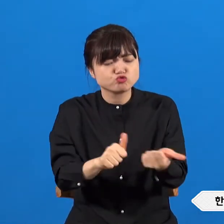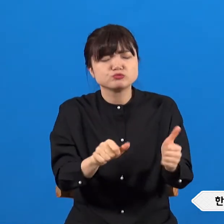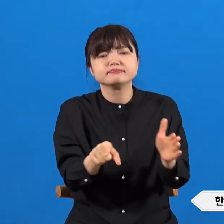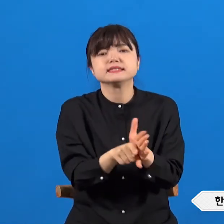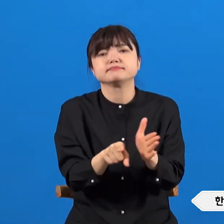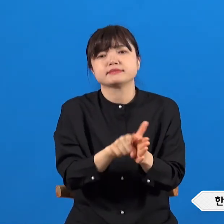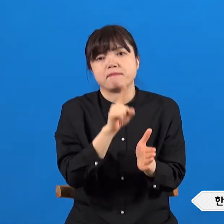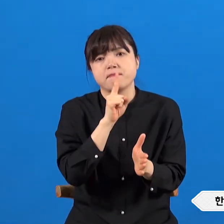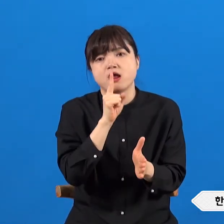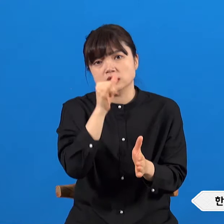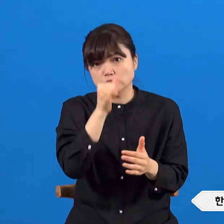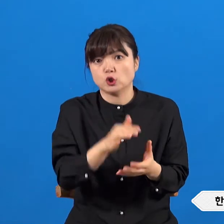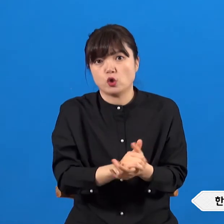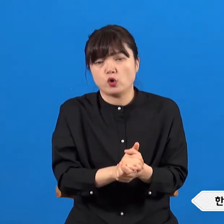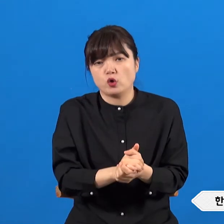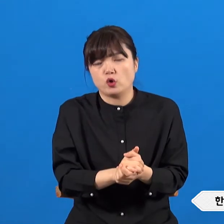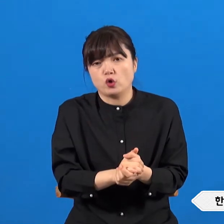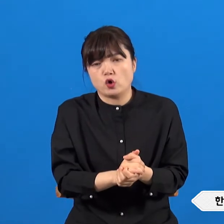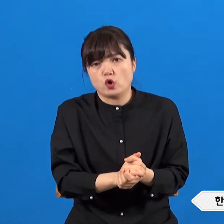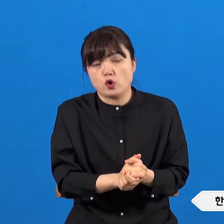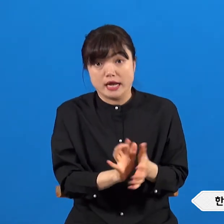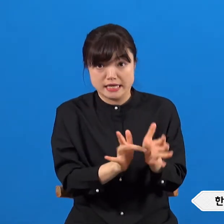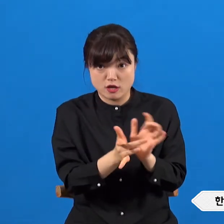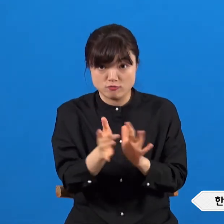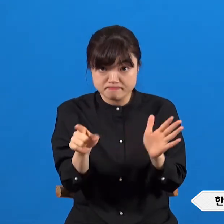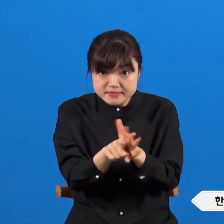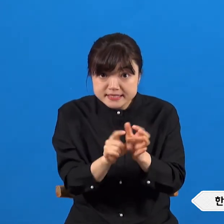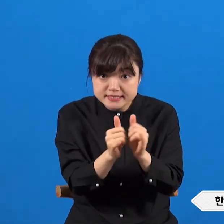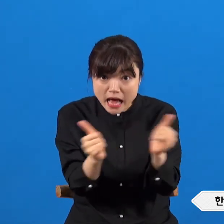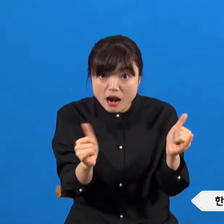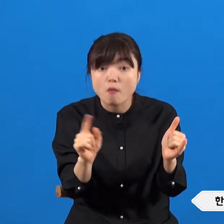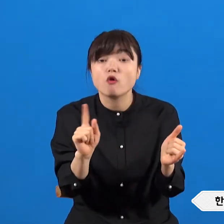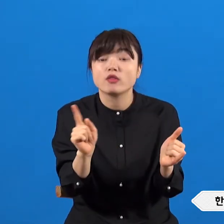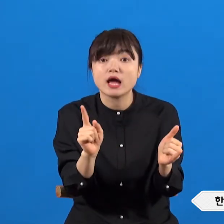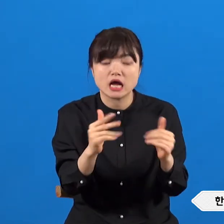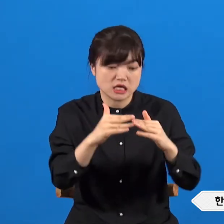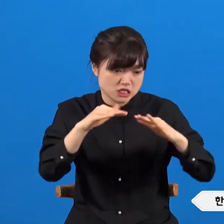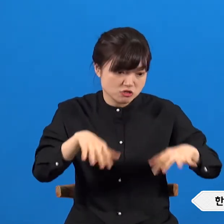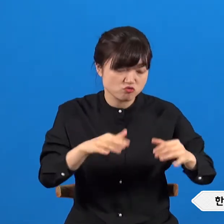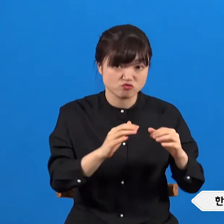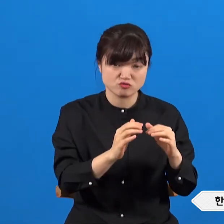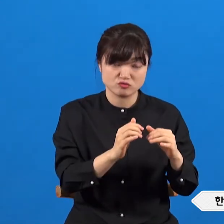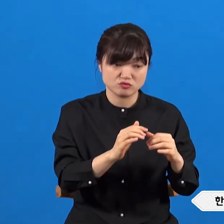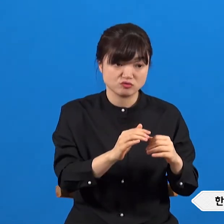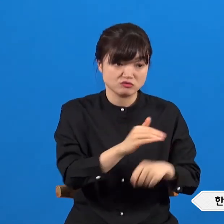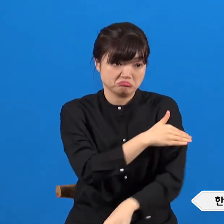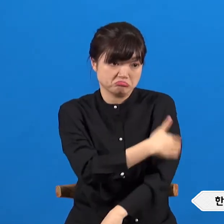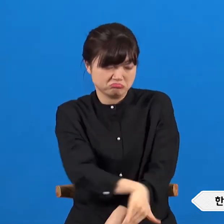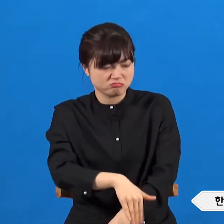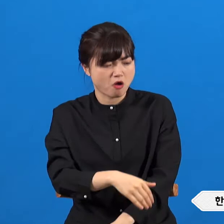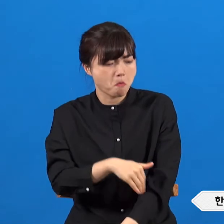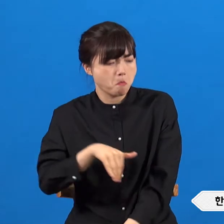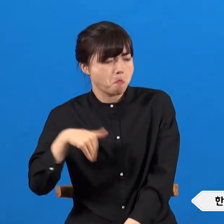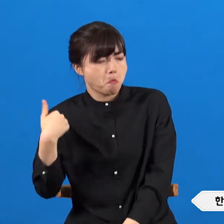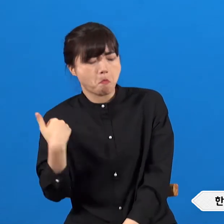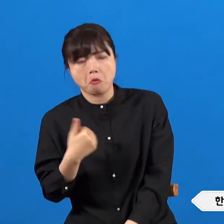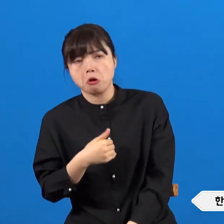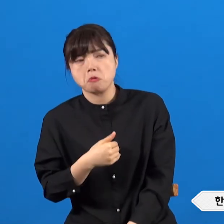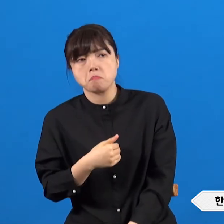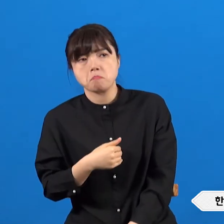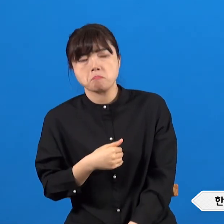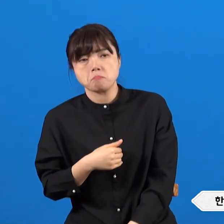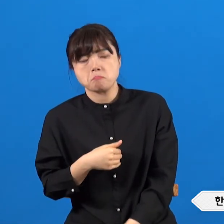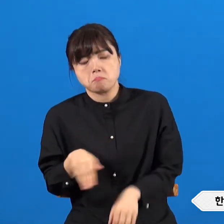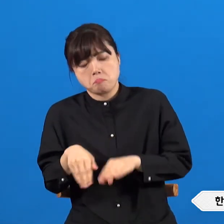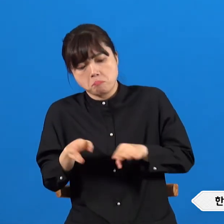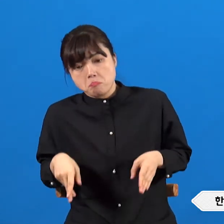했습니다. 그래서 예수 믿는다고 하는 사람이 이웃 사랑을 안 하면 그 사람은 구원받지